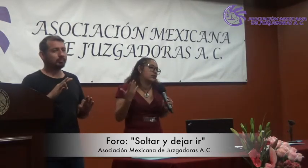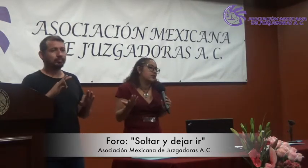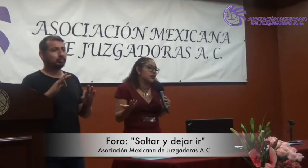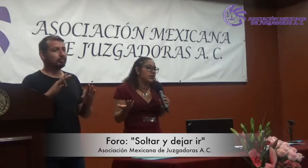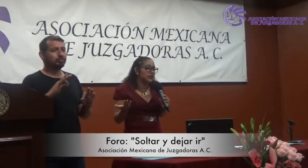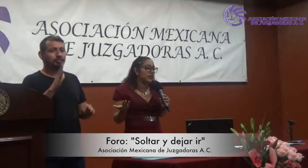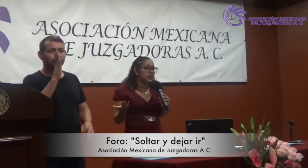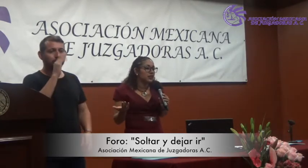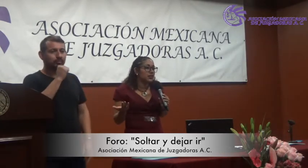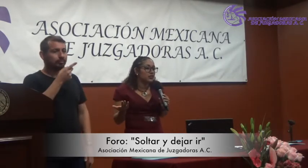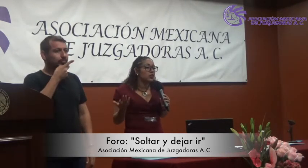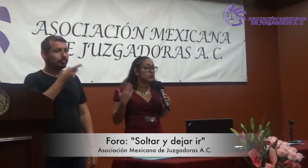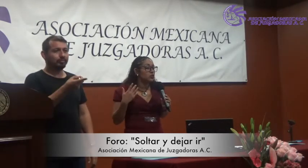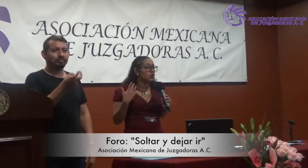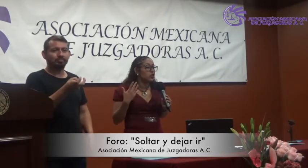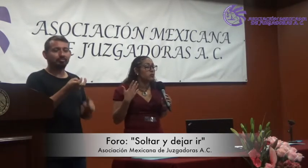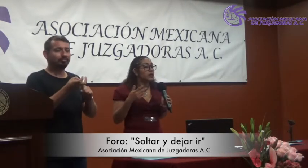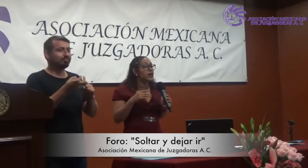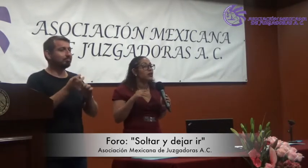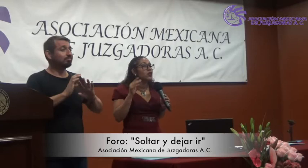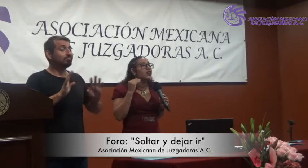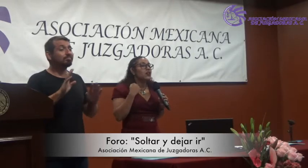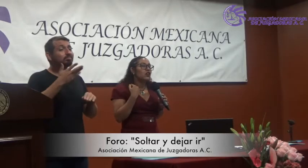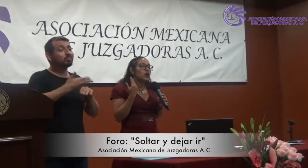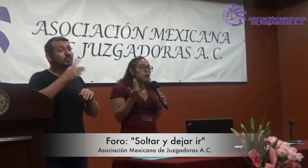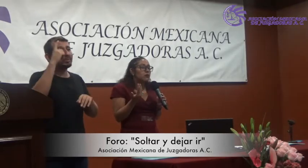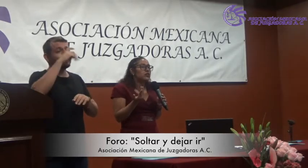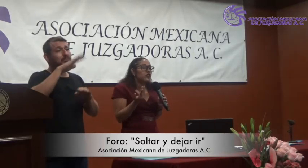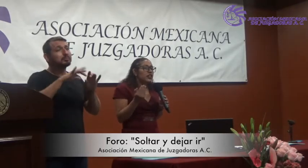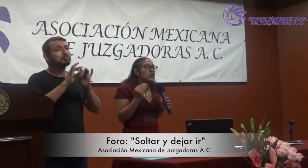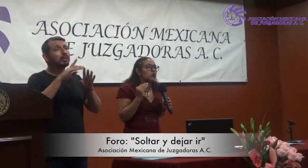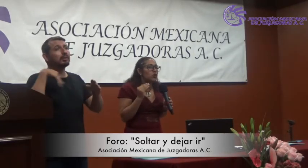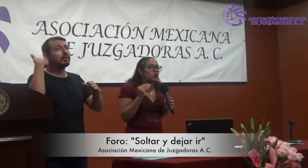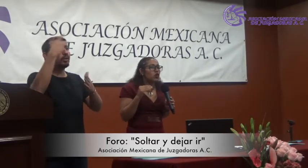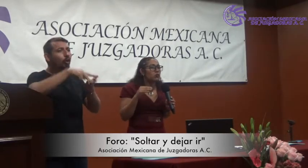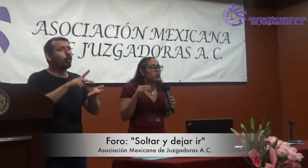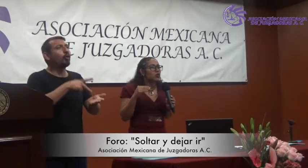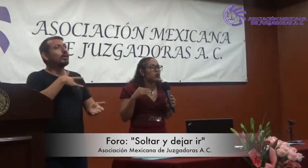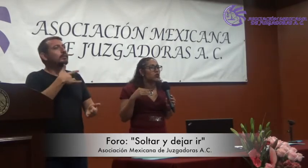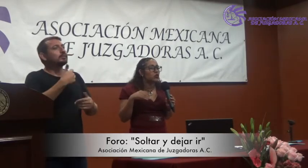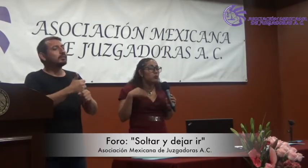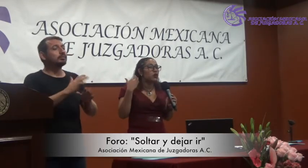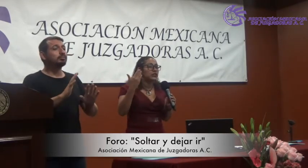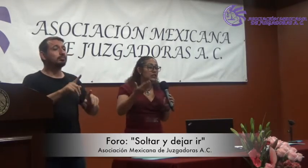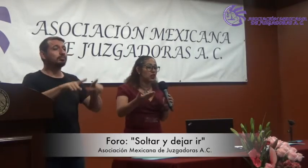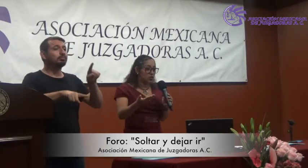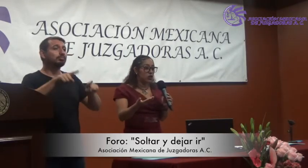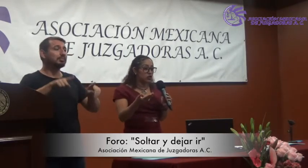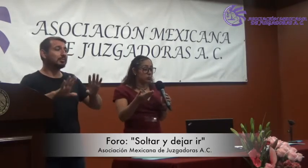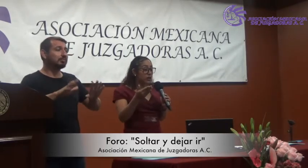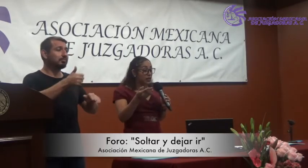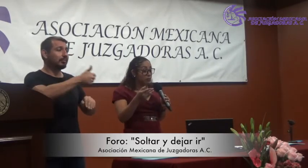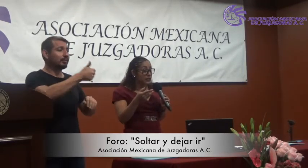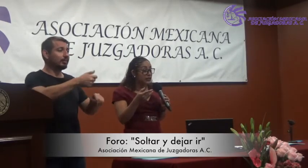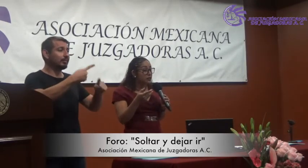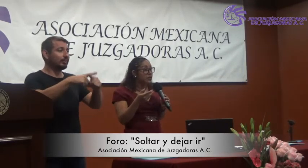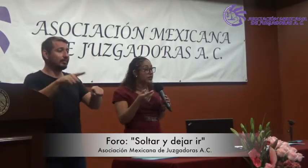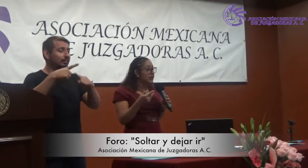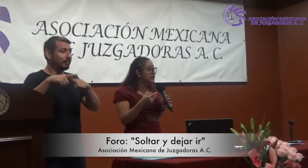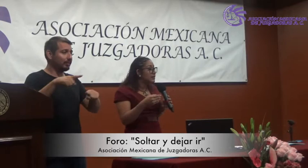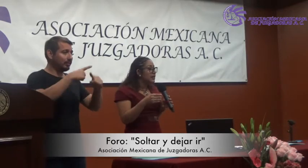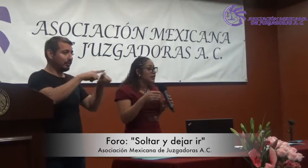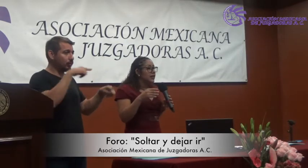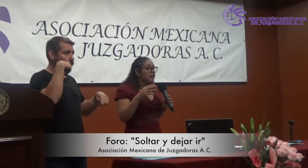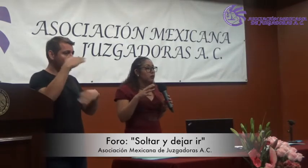terminó. Es un asunto complicado. Lo que podemos definir como un proceso de duelo superado